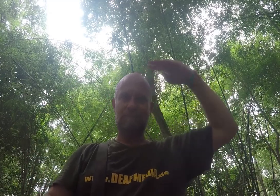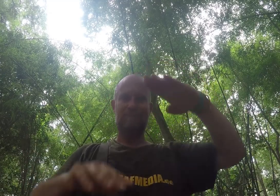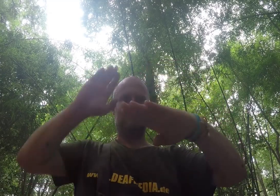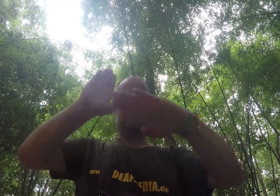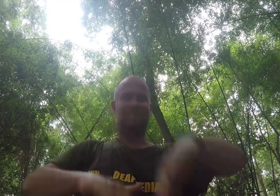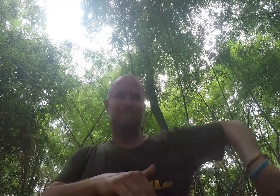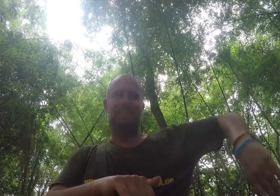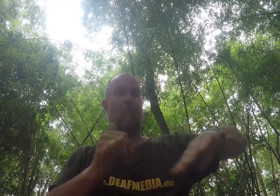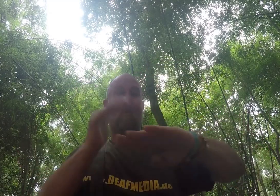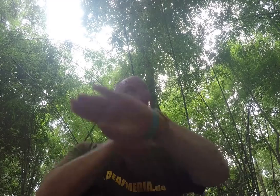zerschmetterte.